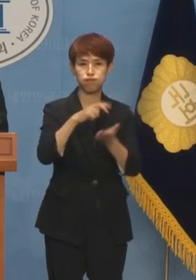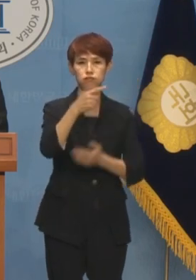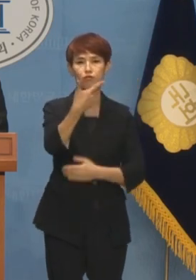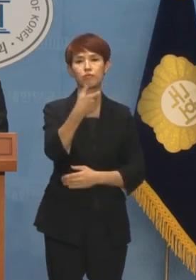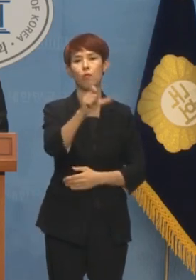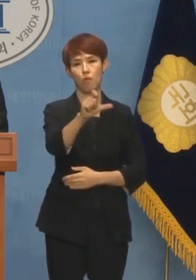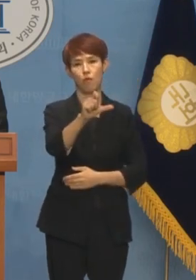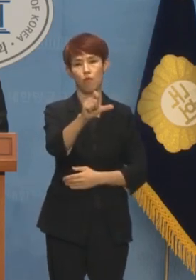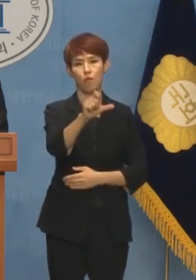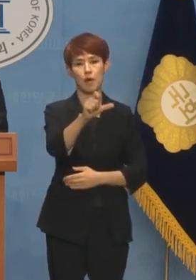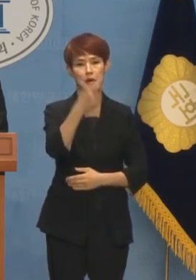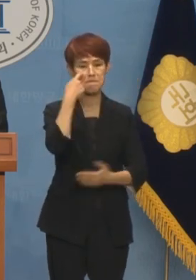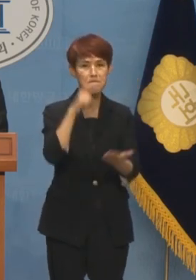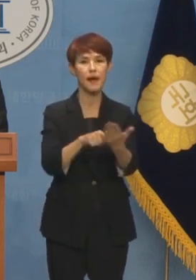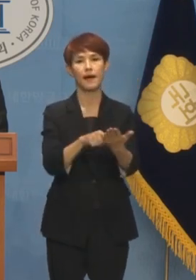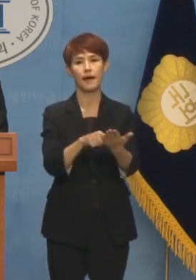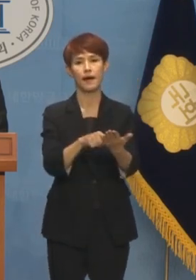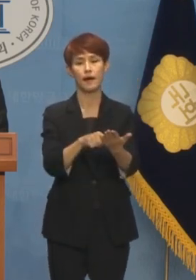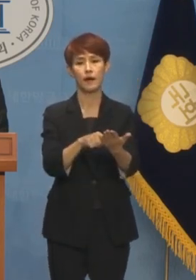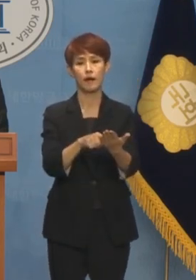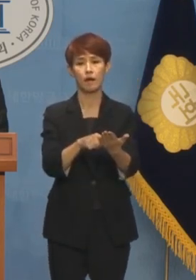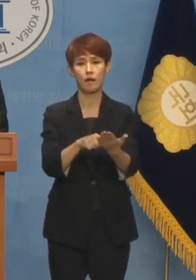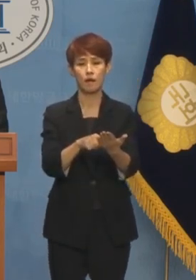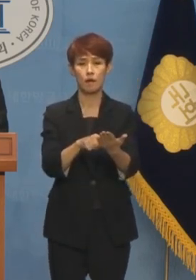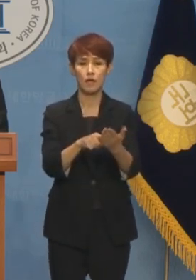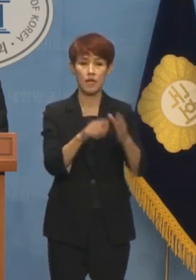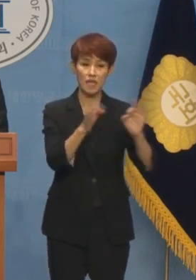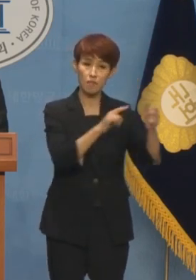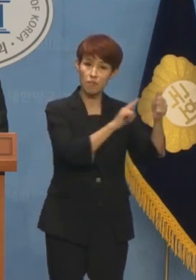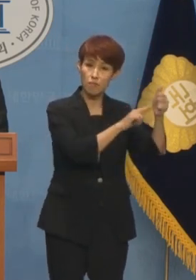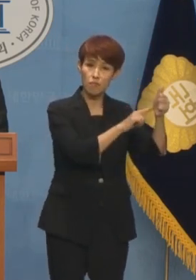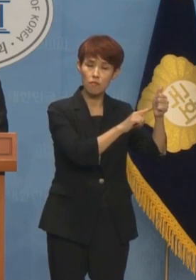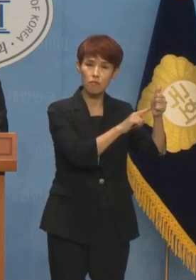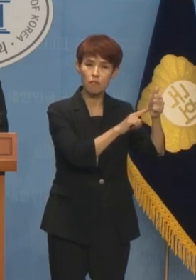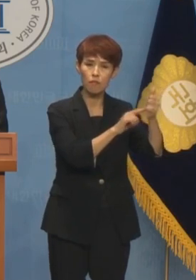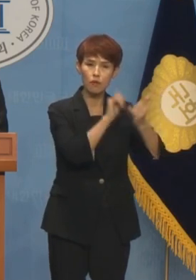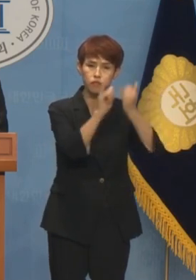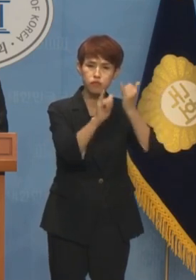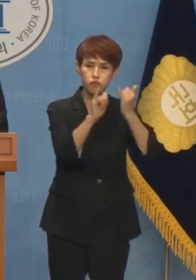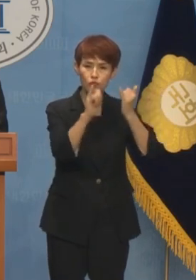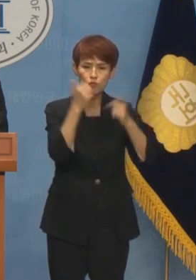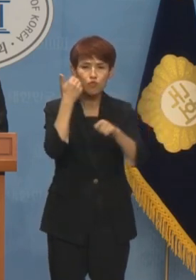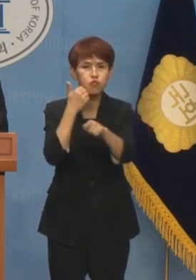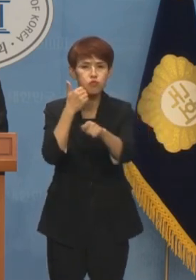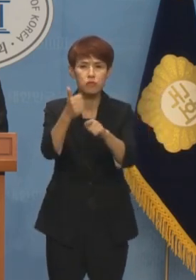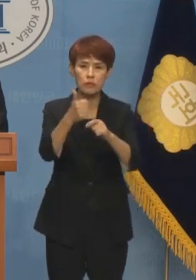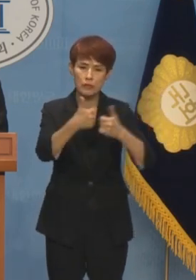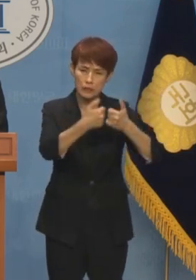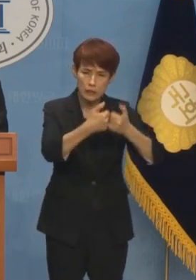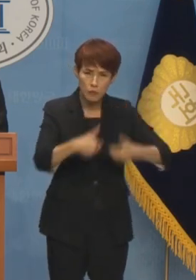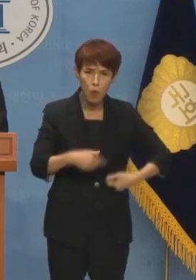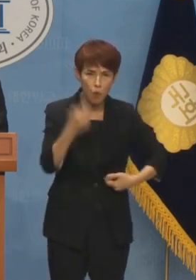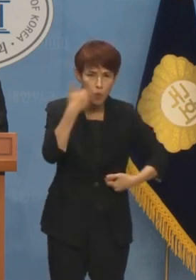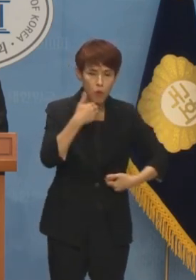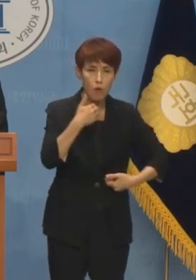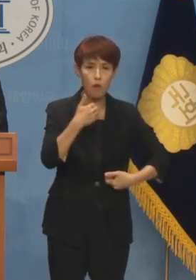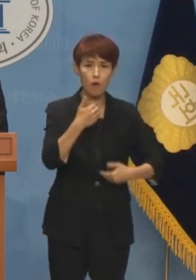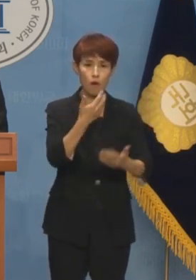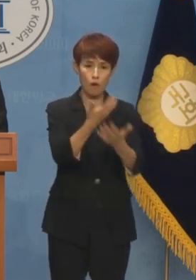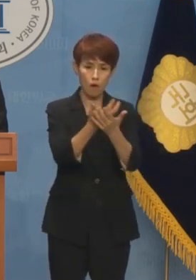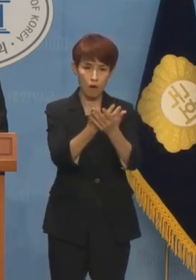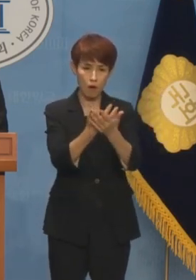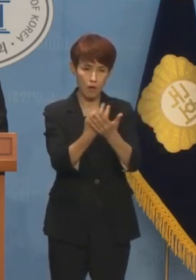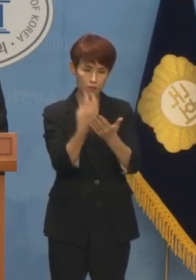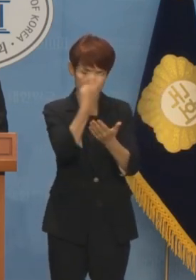것으로 보도되었습니다. 김계환 사령관은 누구와 무엇을 논의해야 했기에 데이터 포렌식이